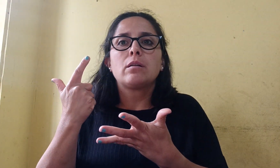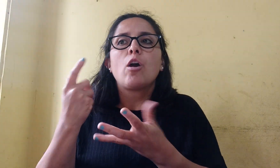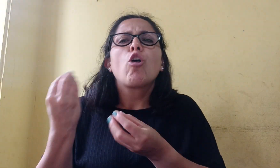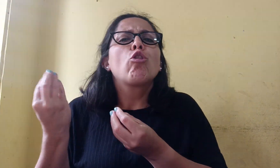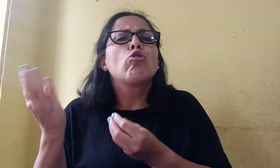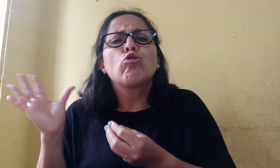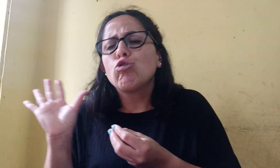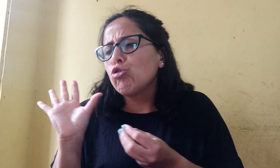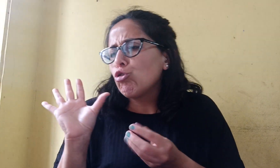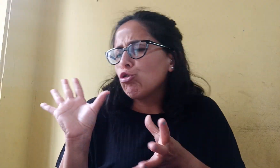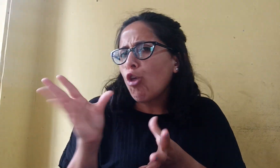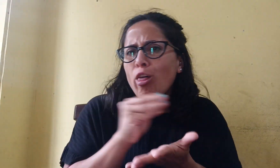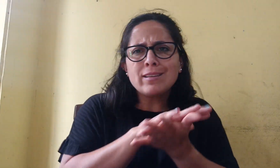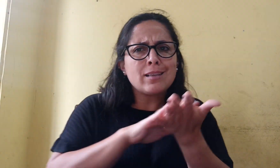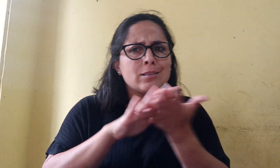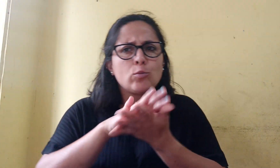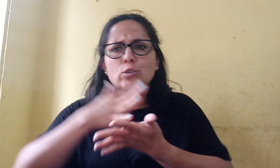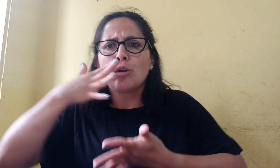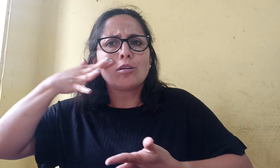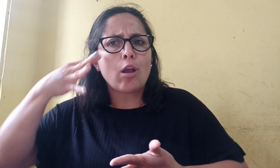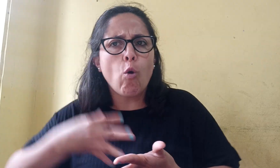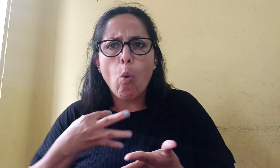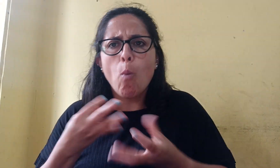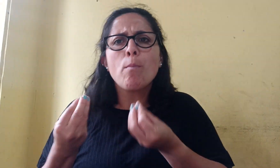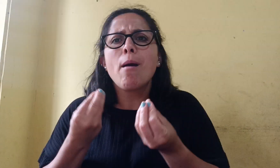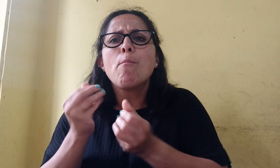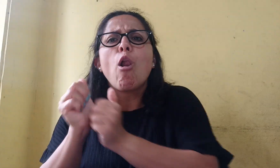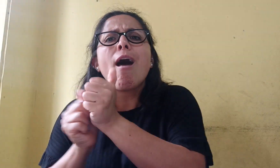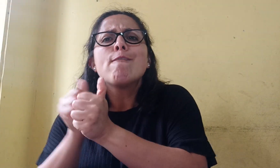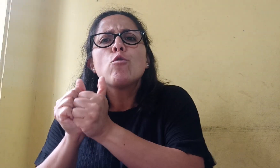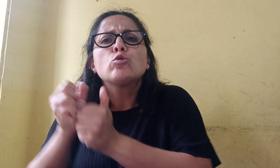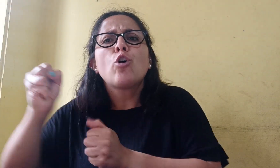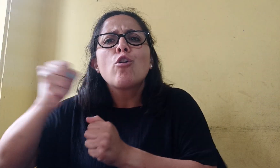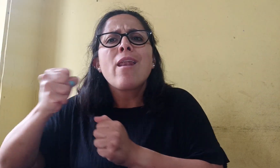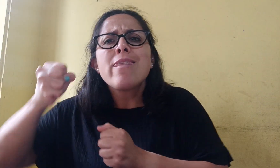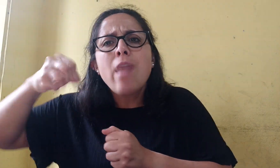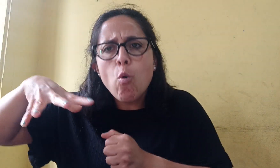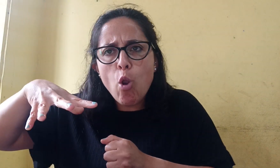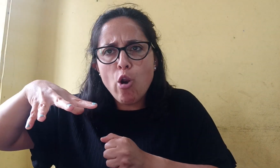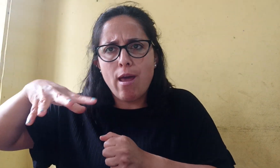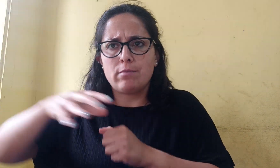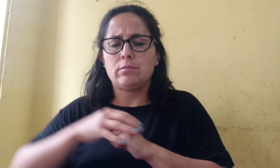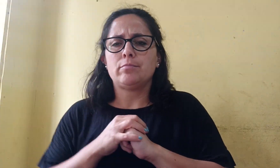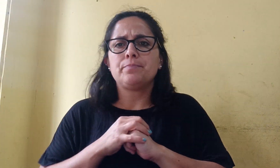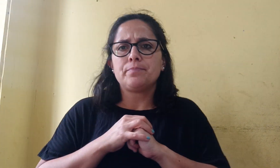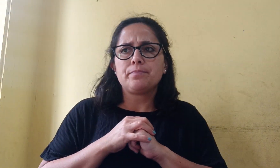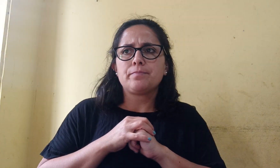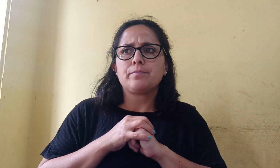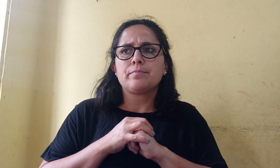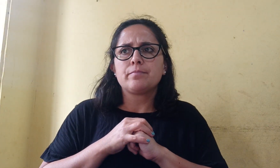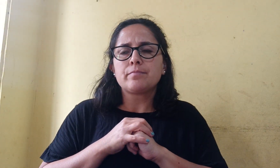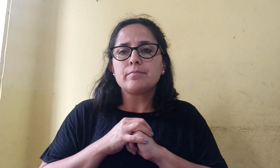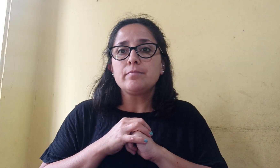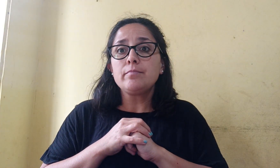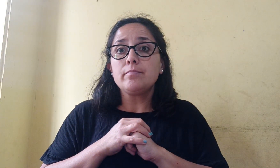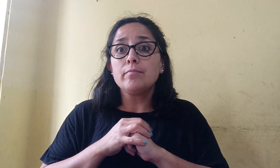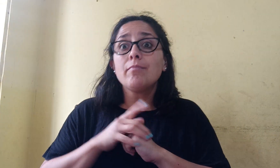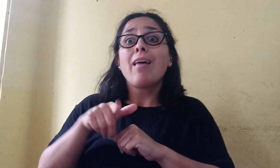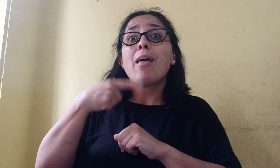a cabo por las funciones que cumplen las neuronas. Y después está las células de la